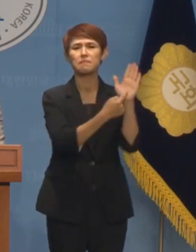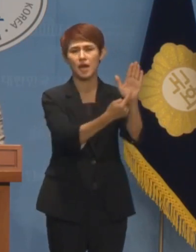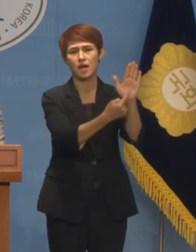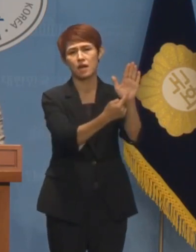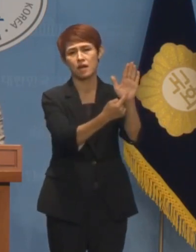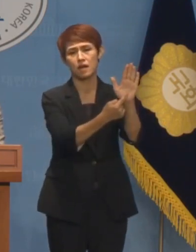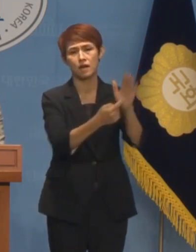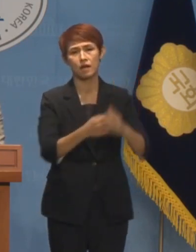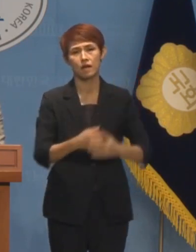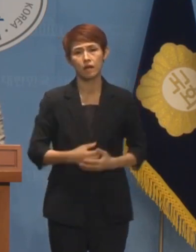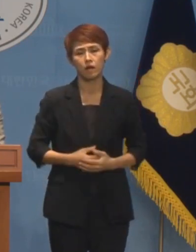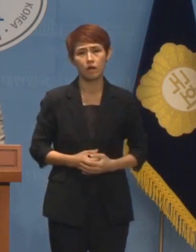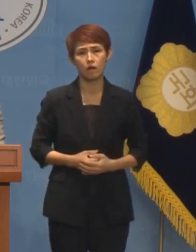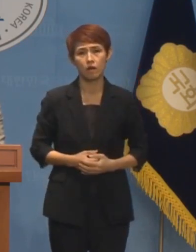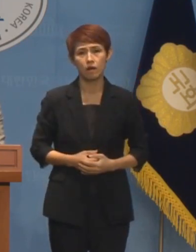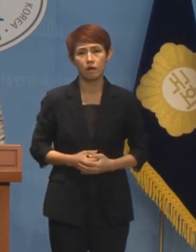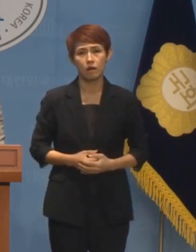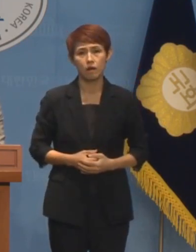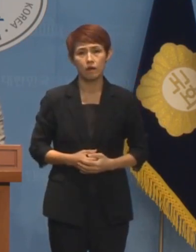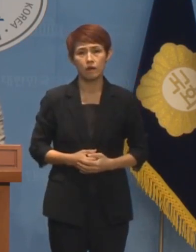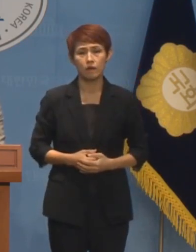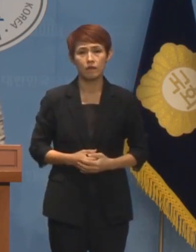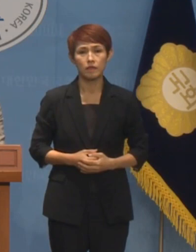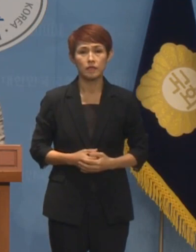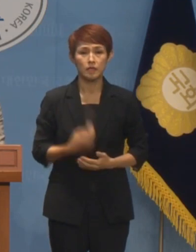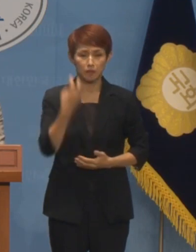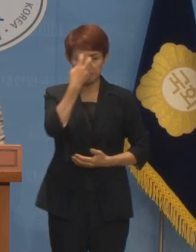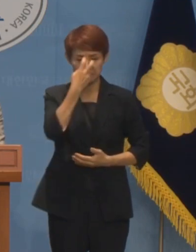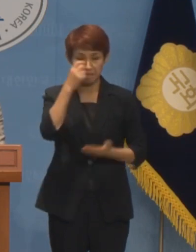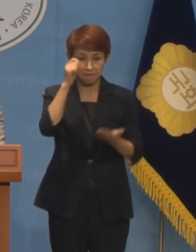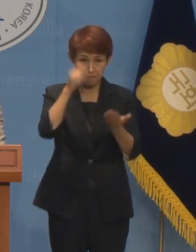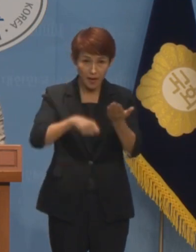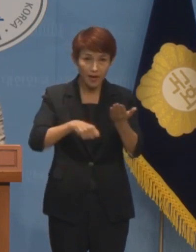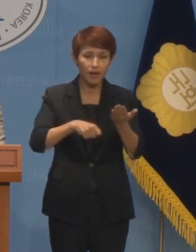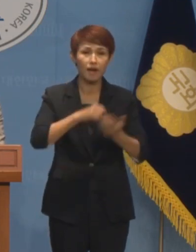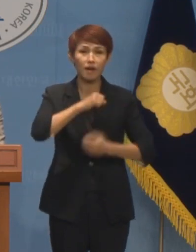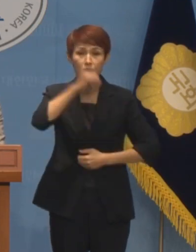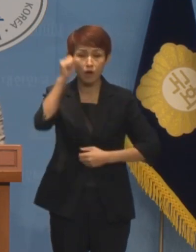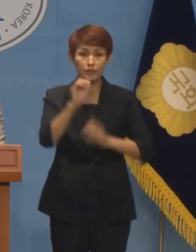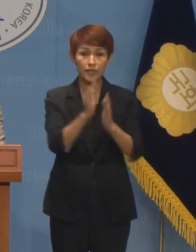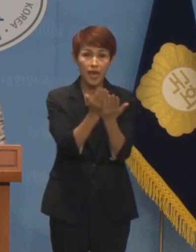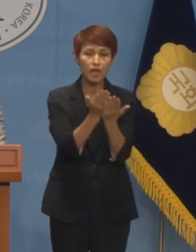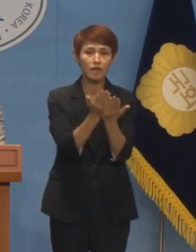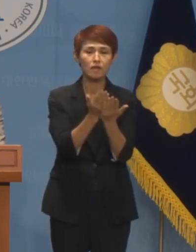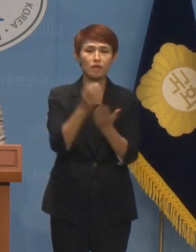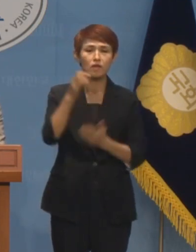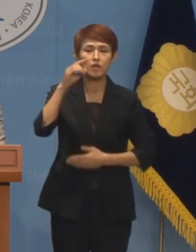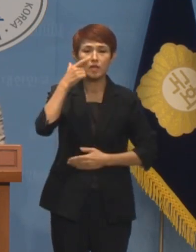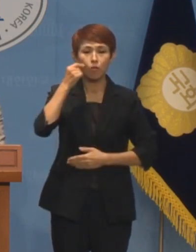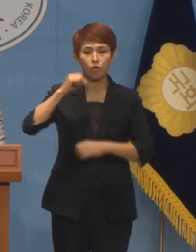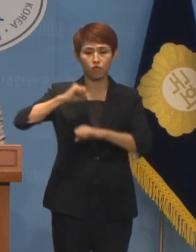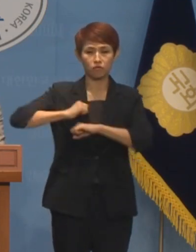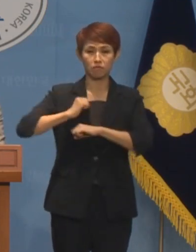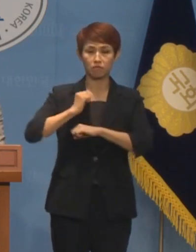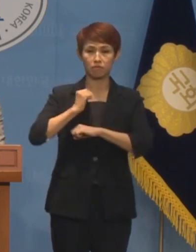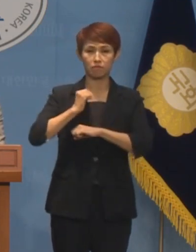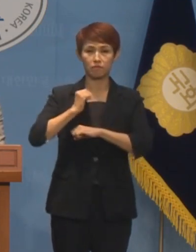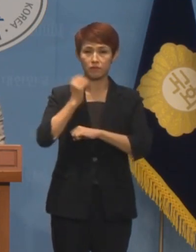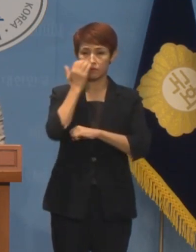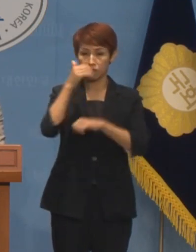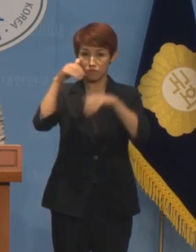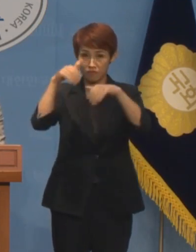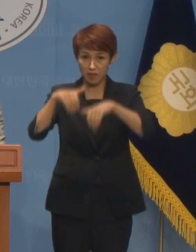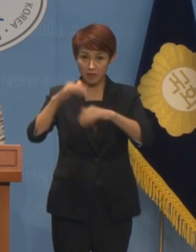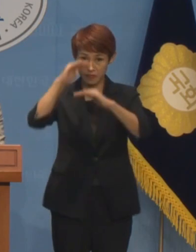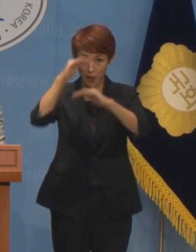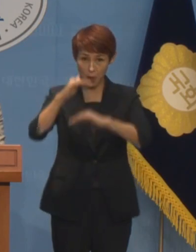발표했습니다. 이번에 처음으로 검정을 통과한 교과서는 위안부는 축소하고 독재는 장기